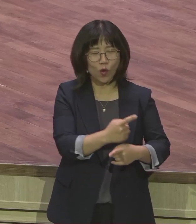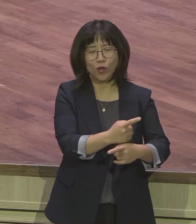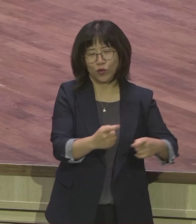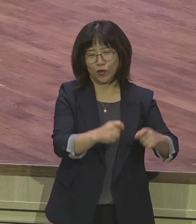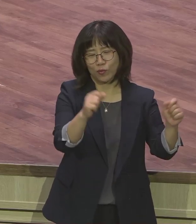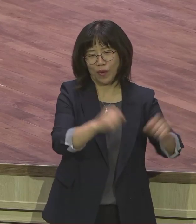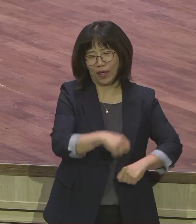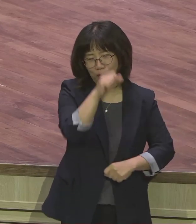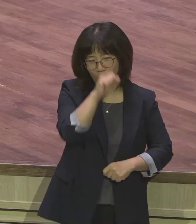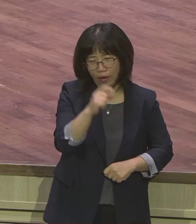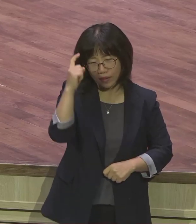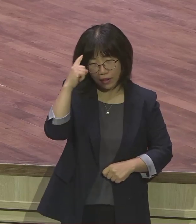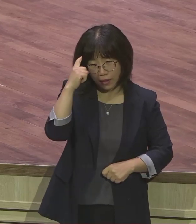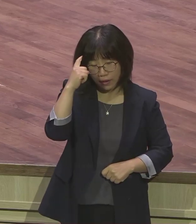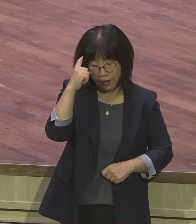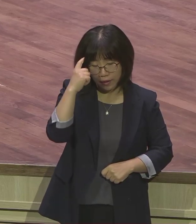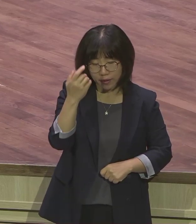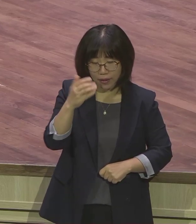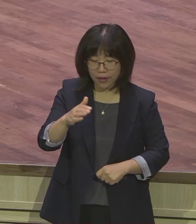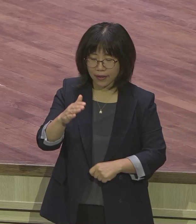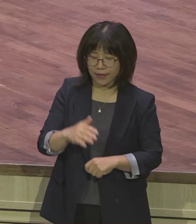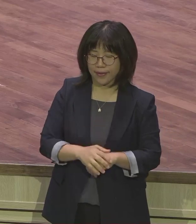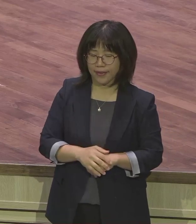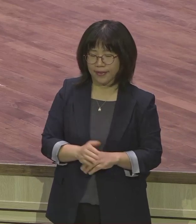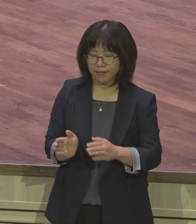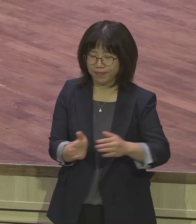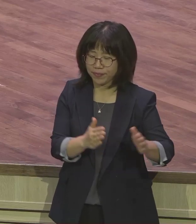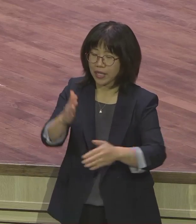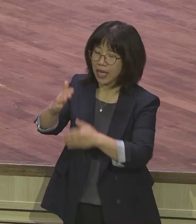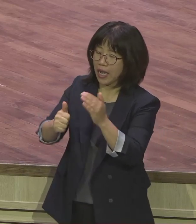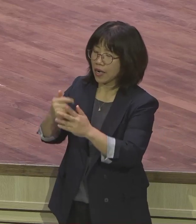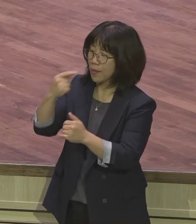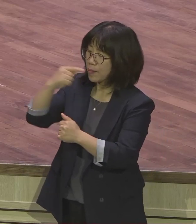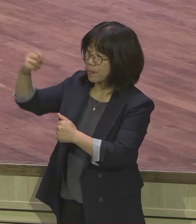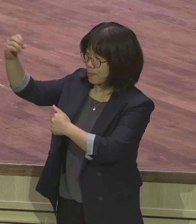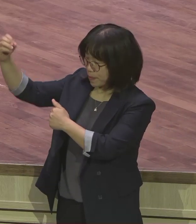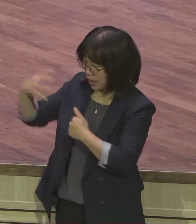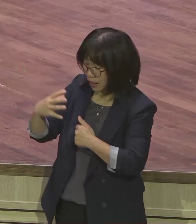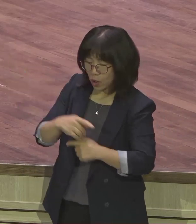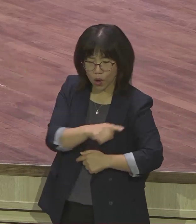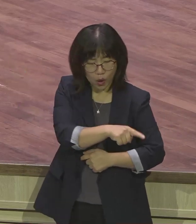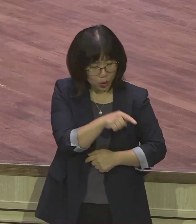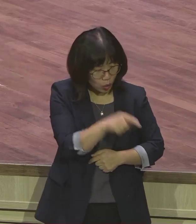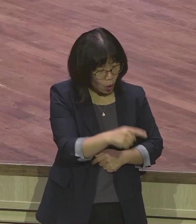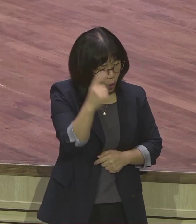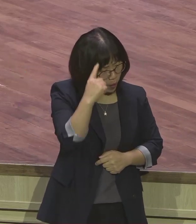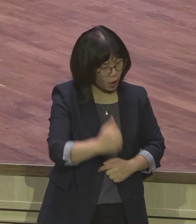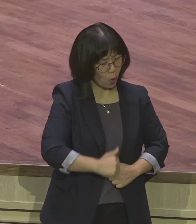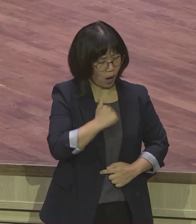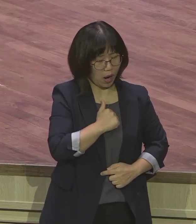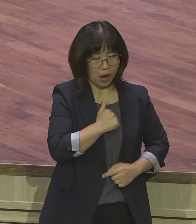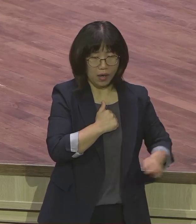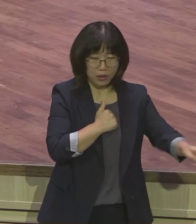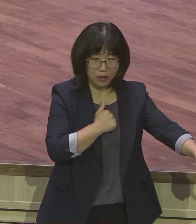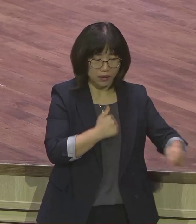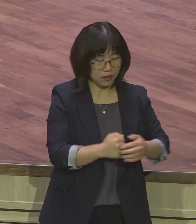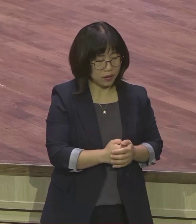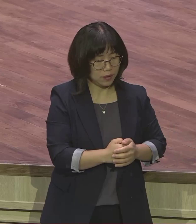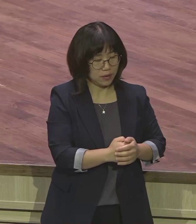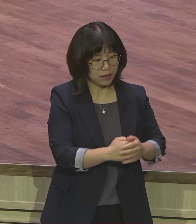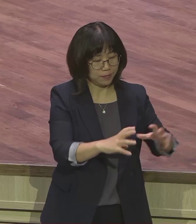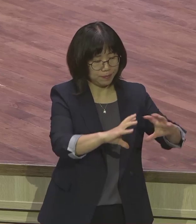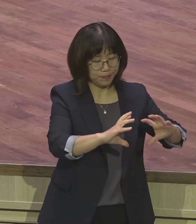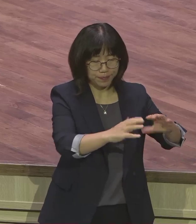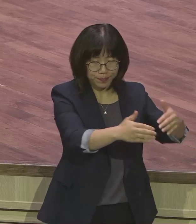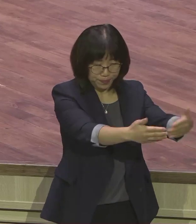그런데 하나님은 이런 요나에게 이렇게 말씀하십니다. 너 왜 그렇게 하려느냐. 이 큰 성읍 니누에는